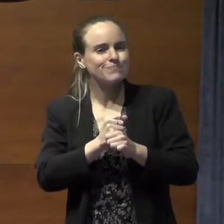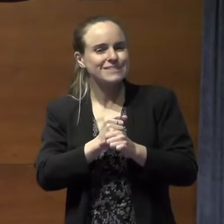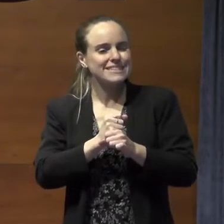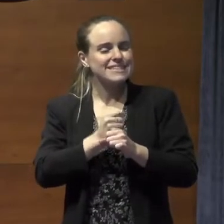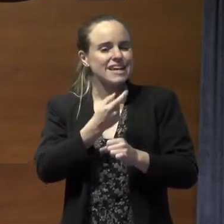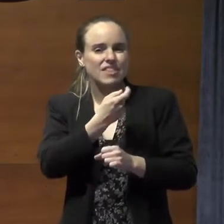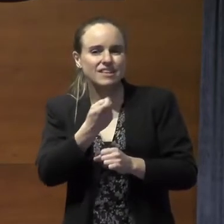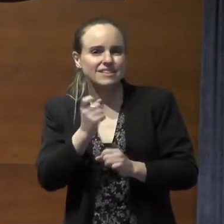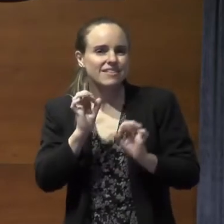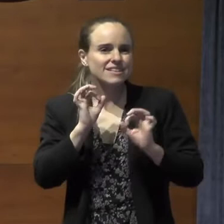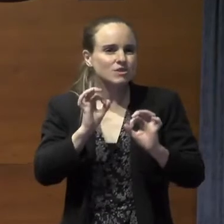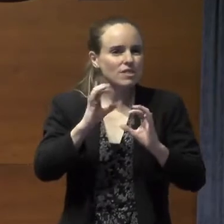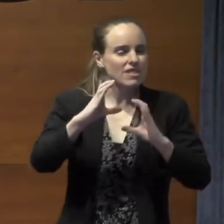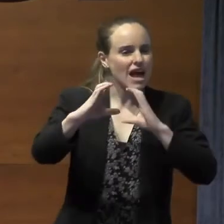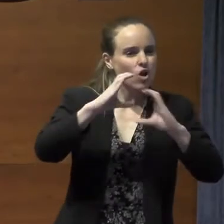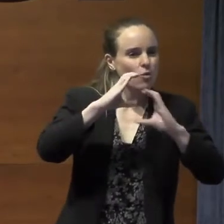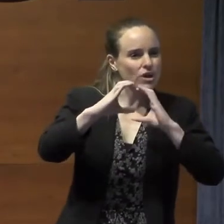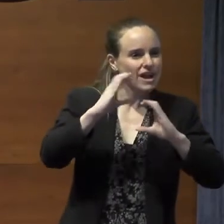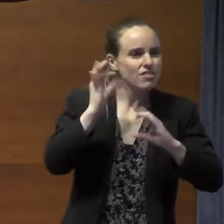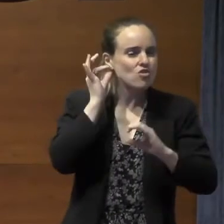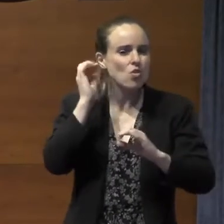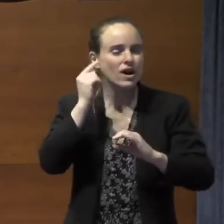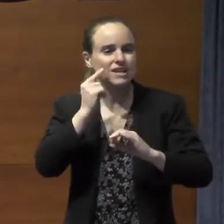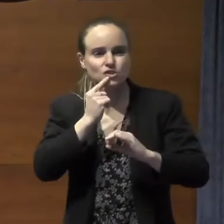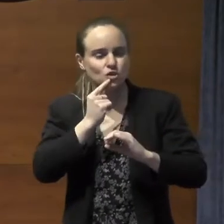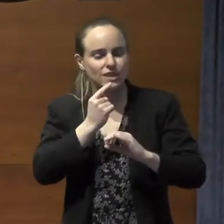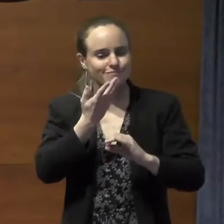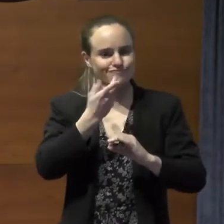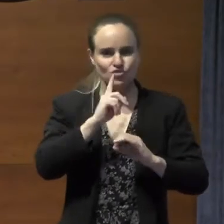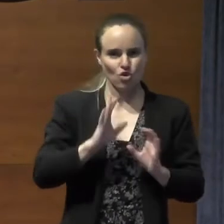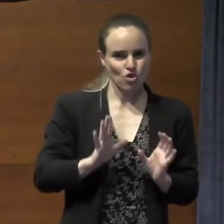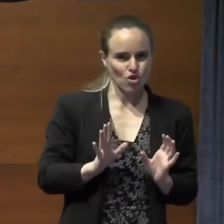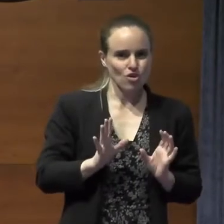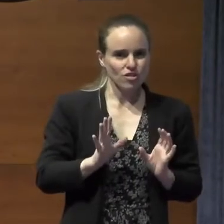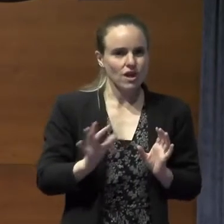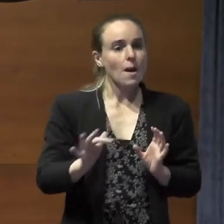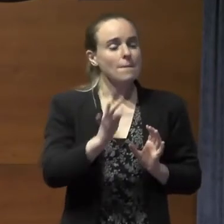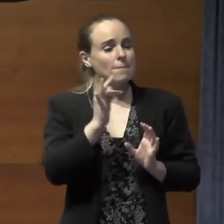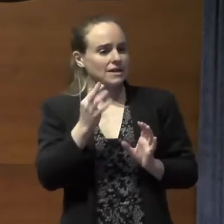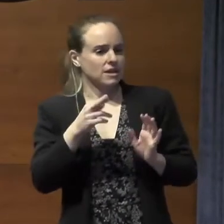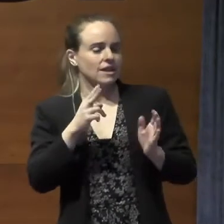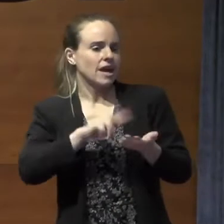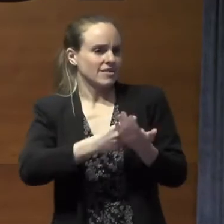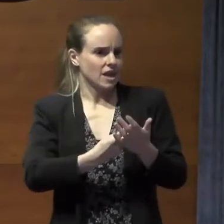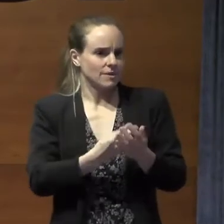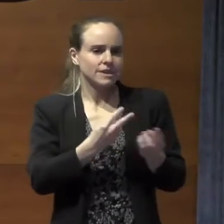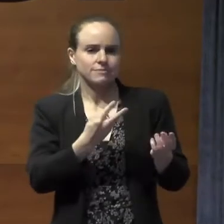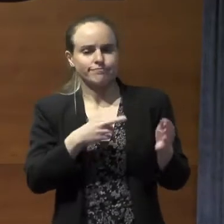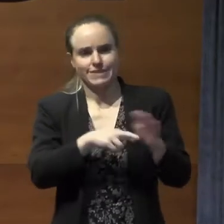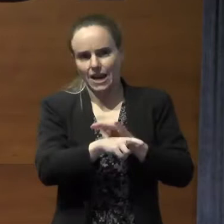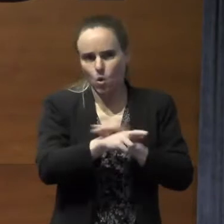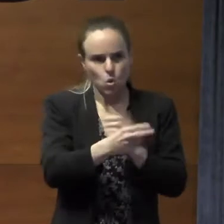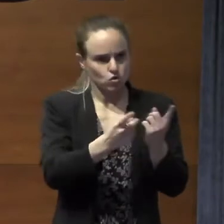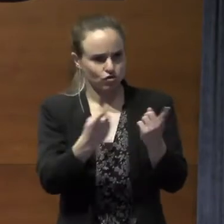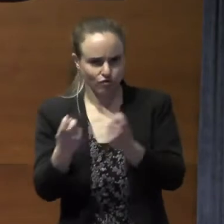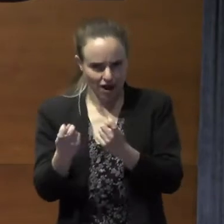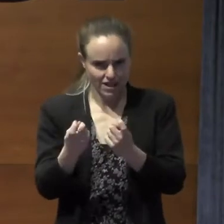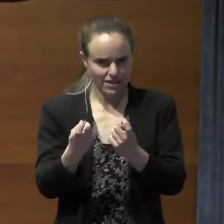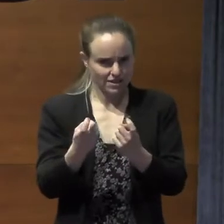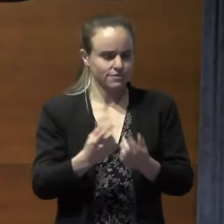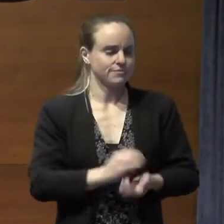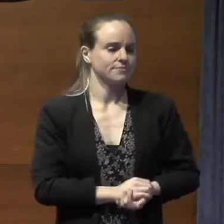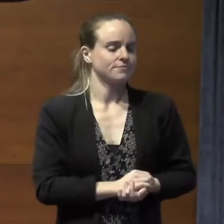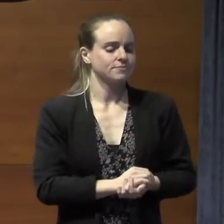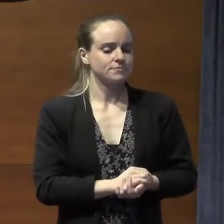estos colectivos minorizados en sus lenguas y además faltan recursos. Por lo que respecta